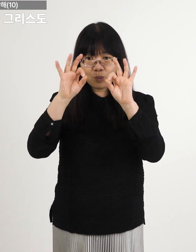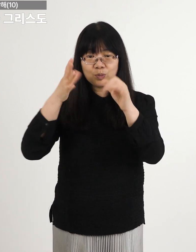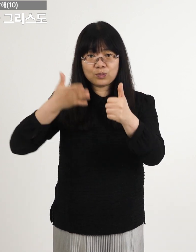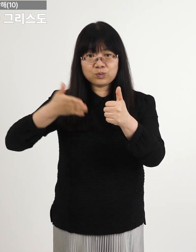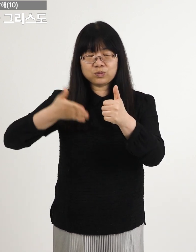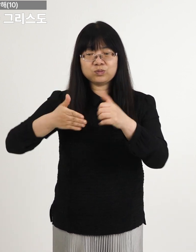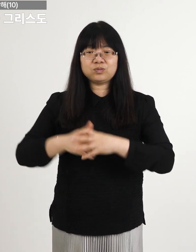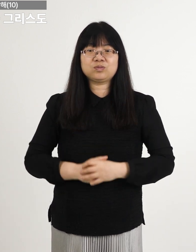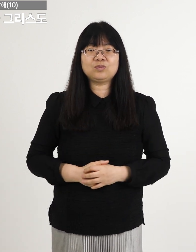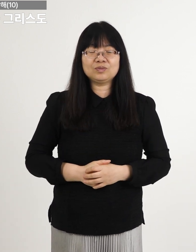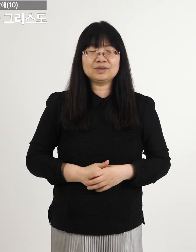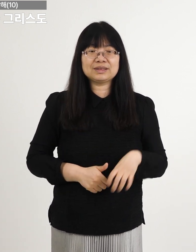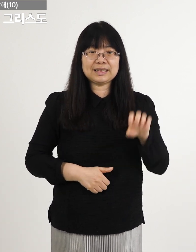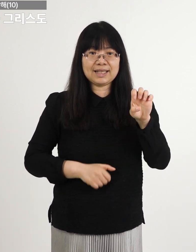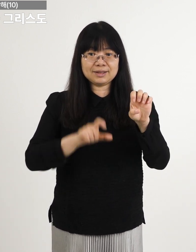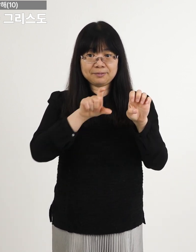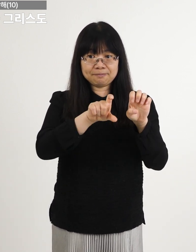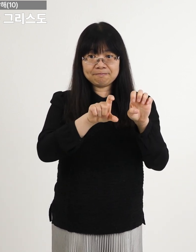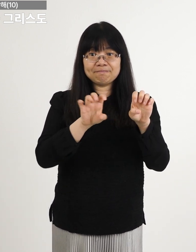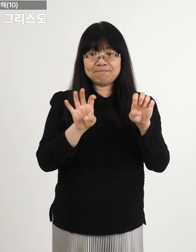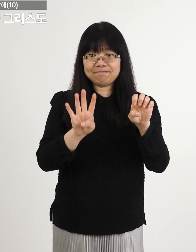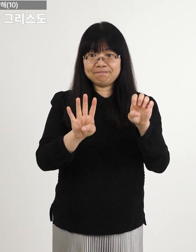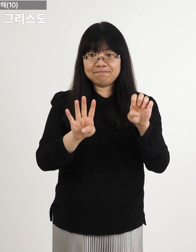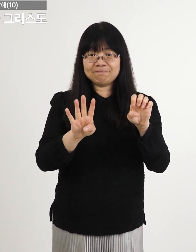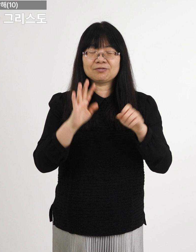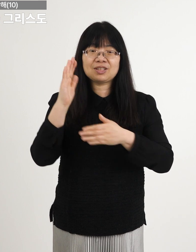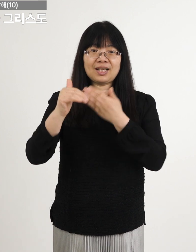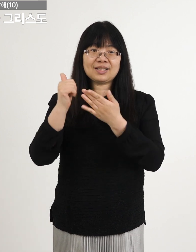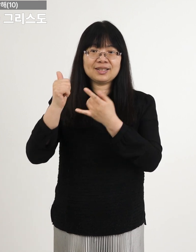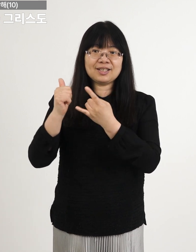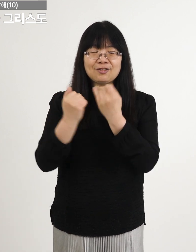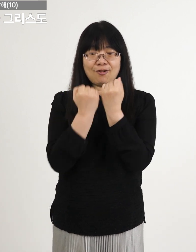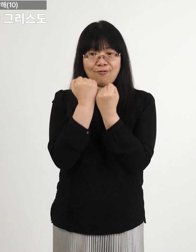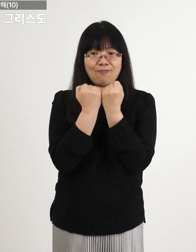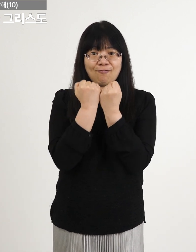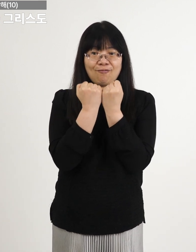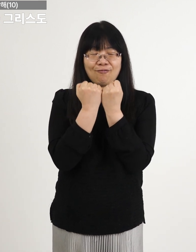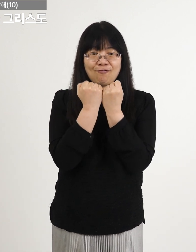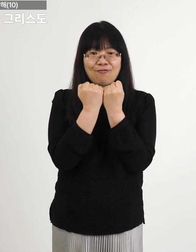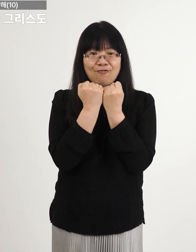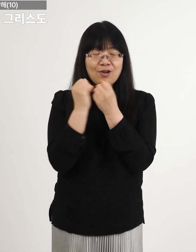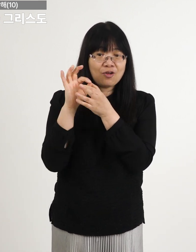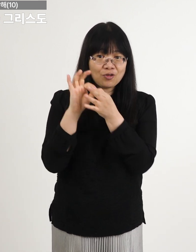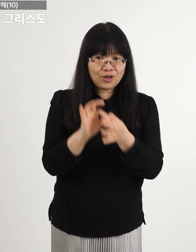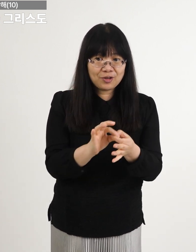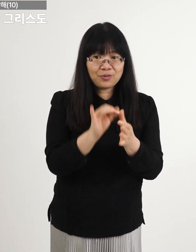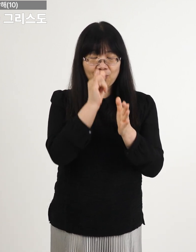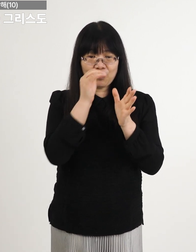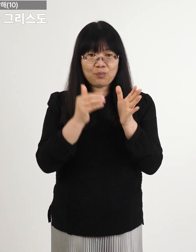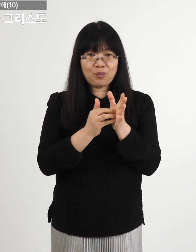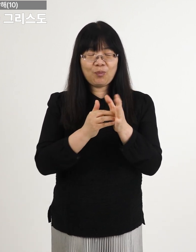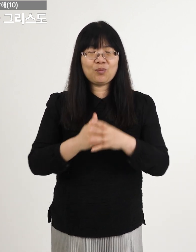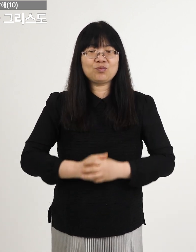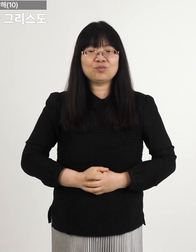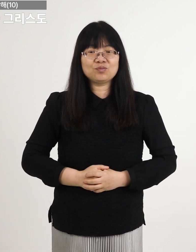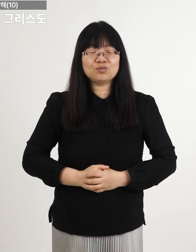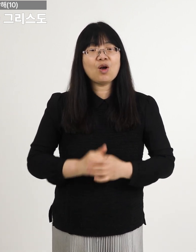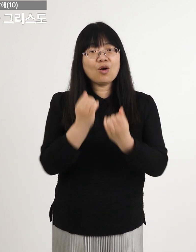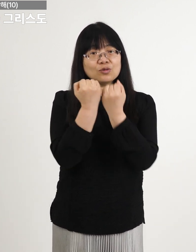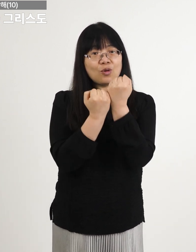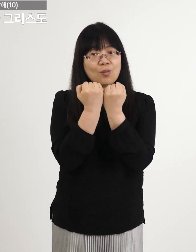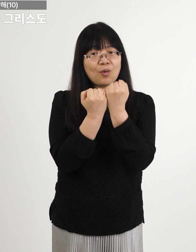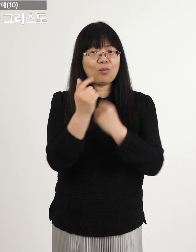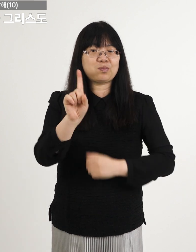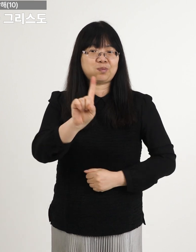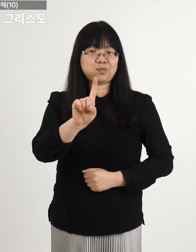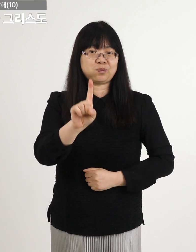40장 4절. 하나님이 쭉 설명을 이어왔죠. 어떤 설명이었는가